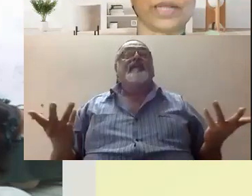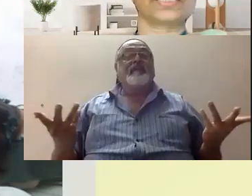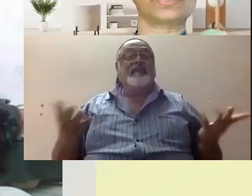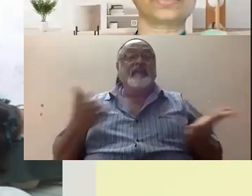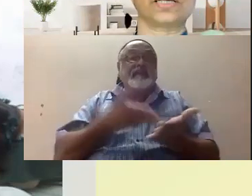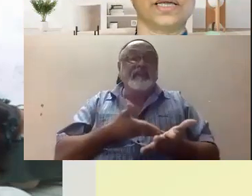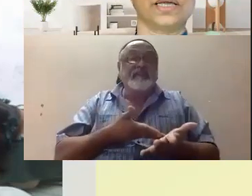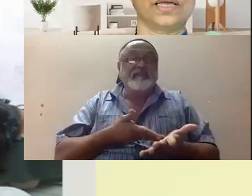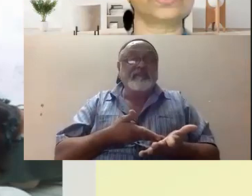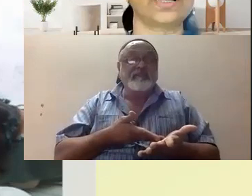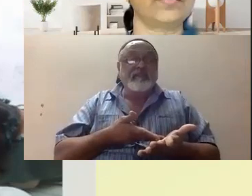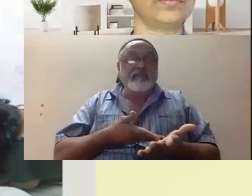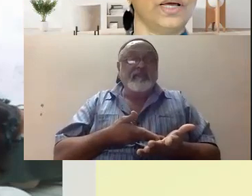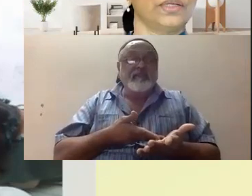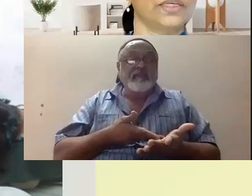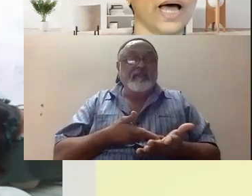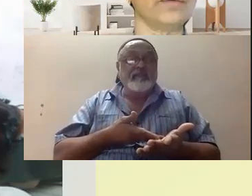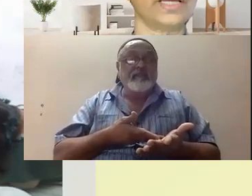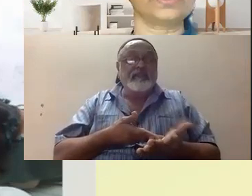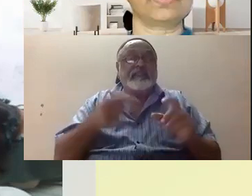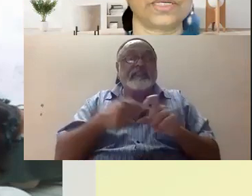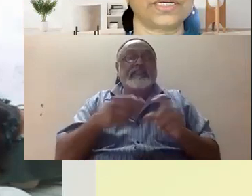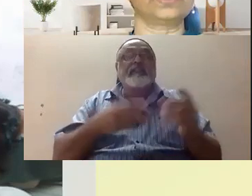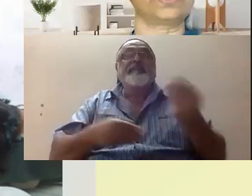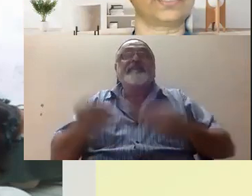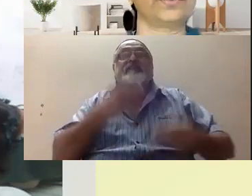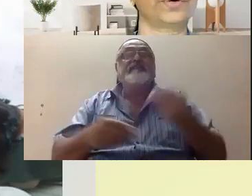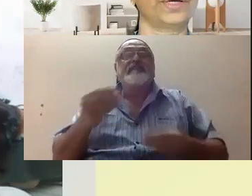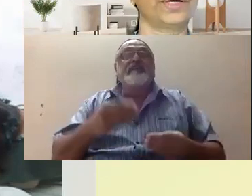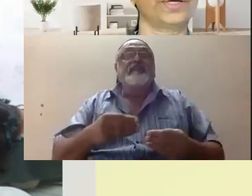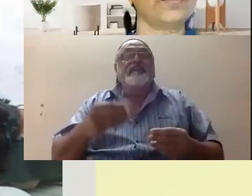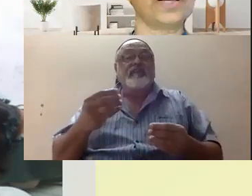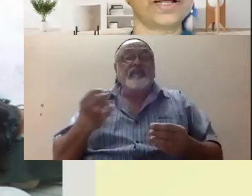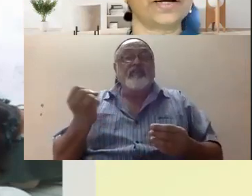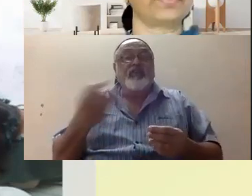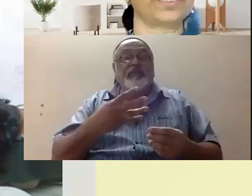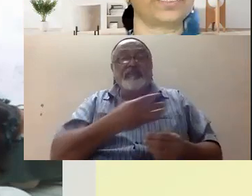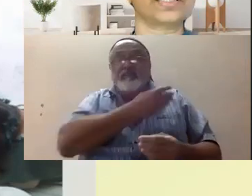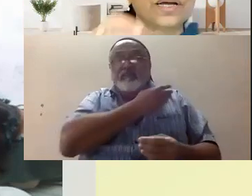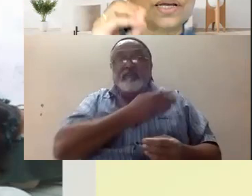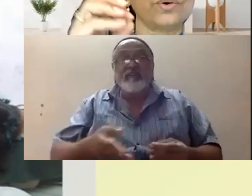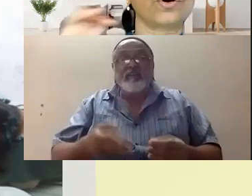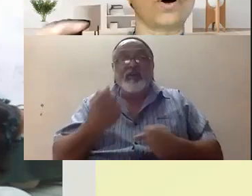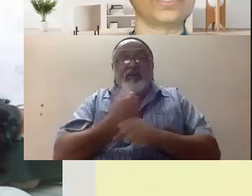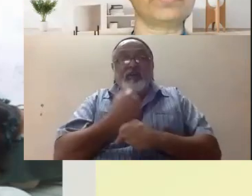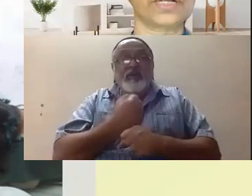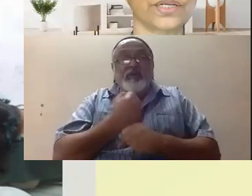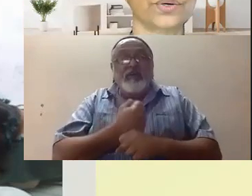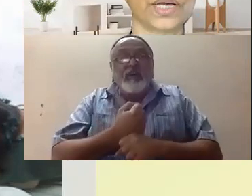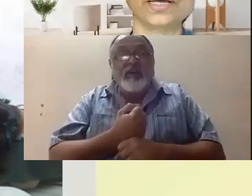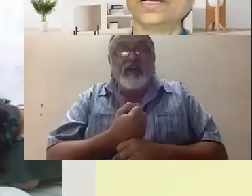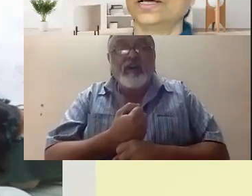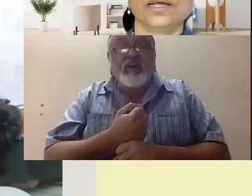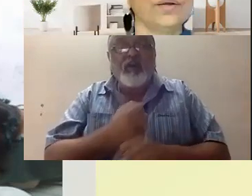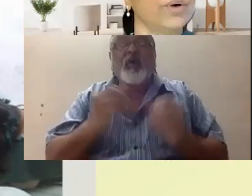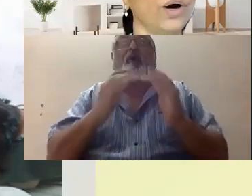रिटेल प्रेजेंस, ई कॉमर्स का हम 4 महीने से मैं स्ट्रगल कर रही हूँ कि हर का हमारे एंटरप्रेनर्स का ऑनलाइन प्रेजेंस हो